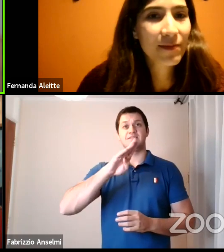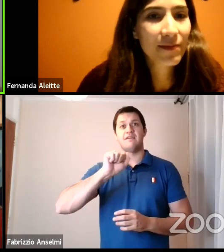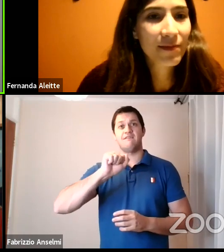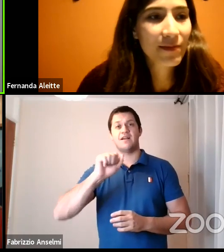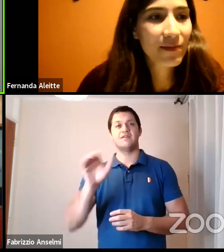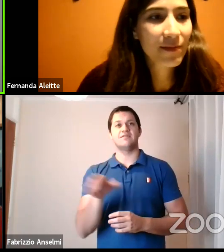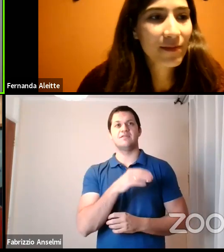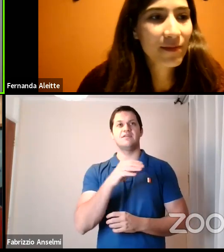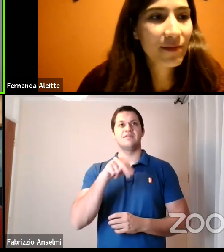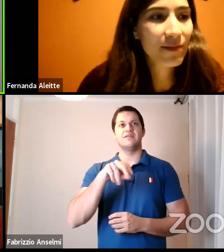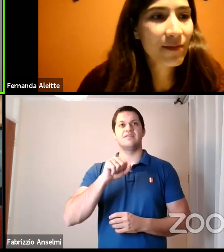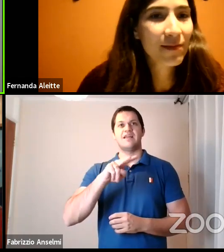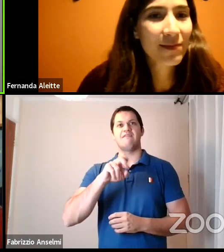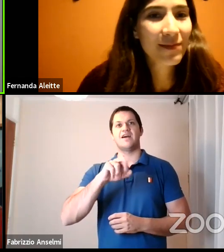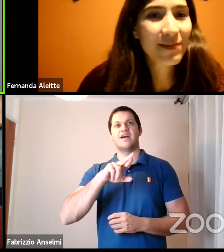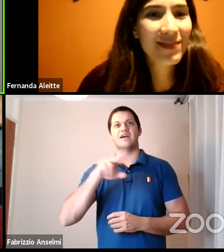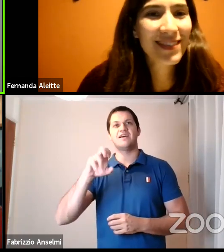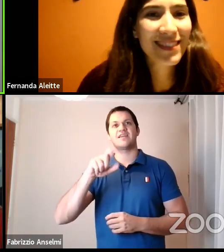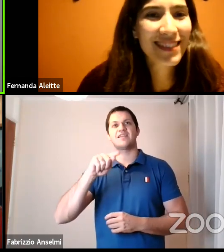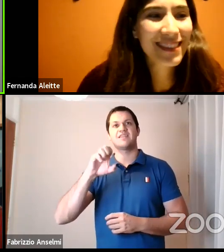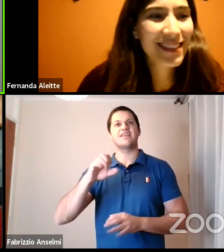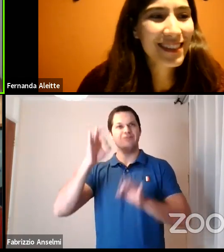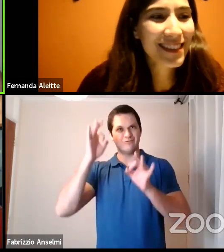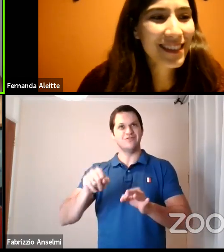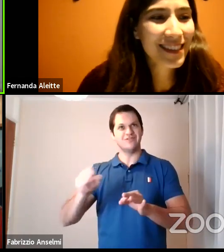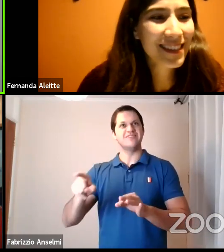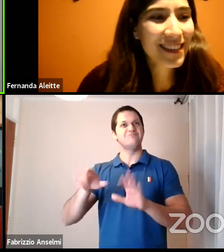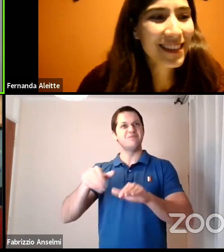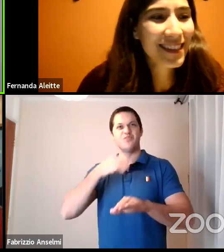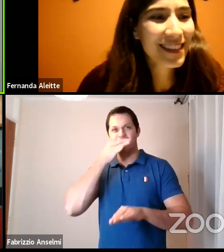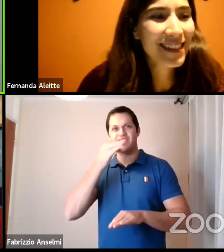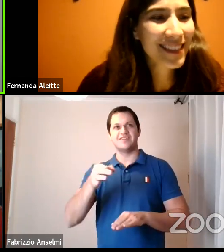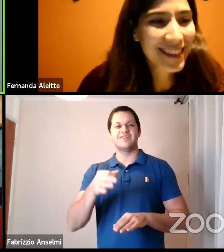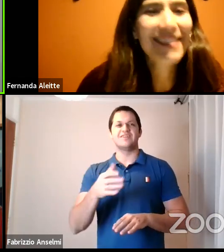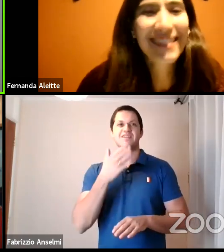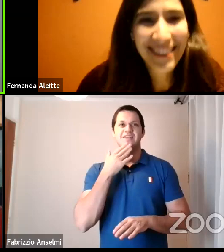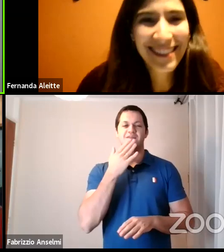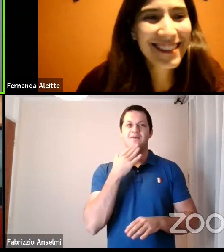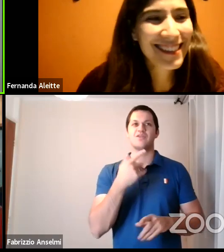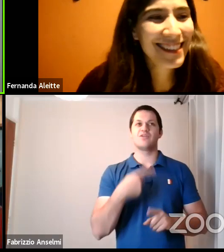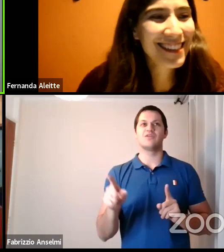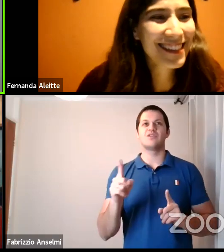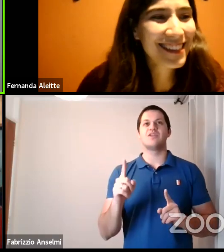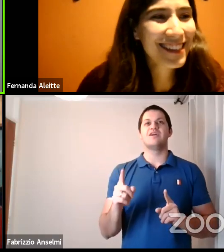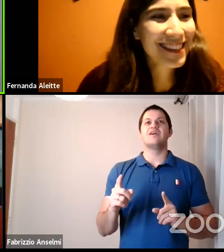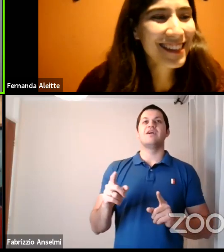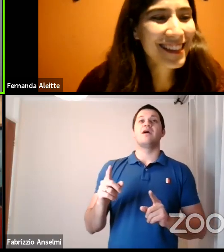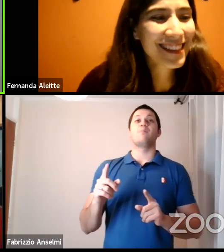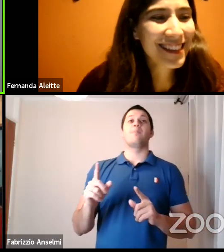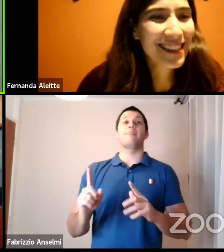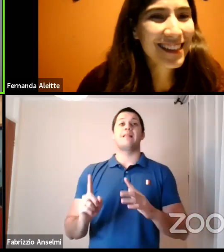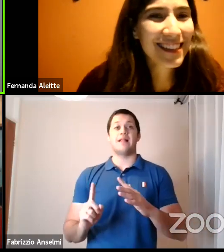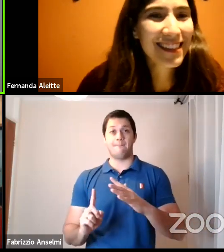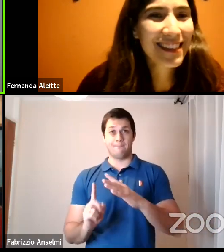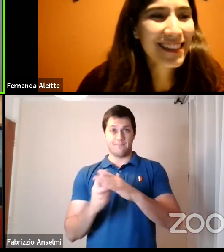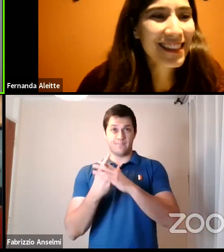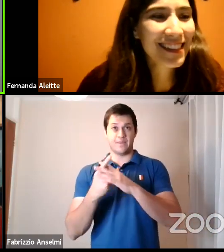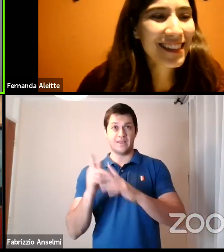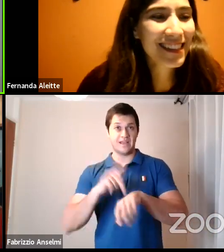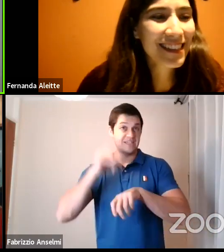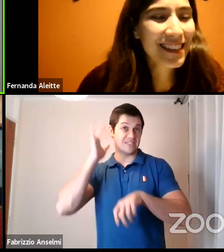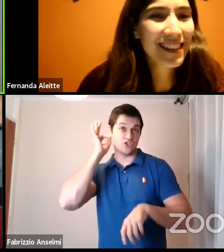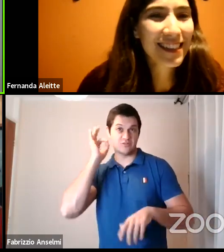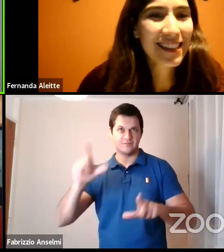Vargas unos minutos antes que tú, y también Carolina Rodríguez, que también es parte de Kinesiólogas Pioneras, también nos está acompañando en el en vivo, ¿ya?